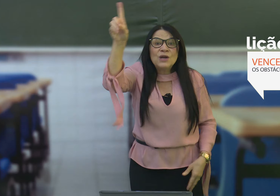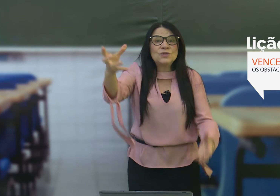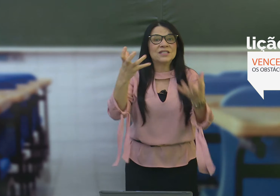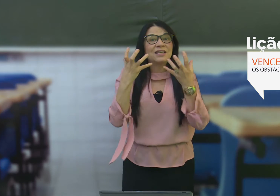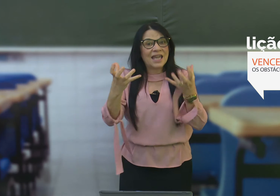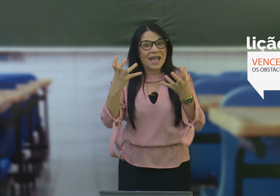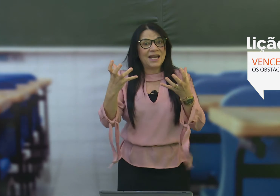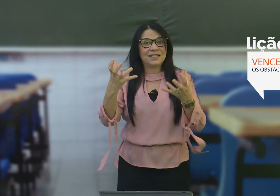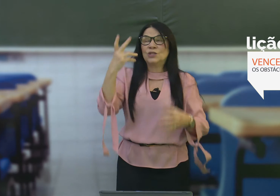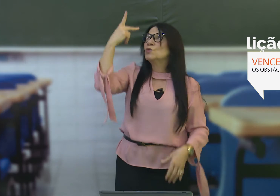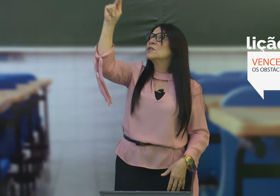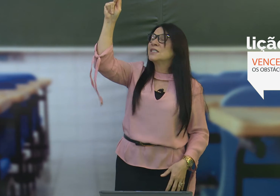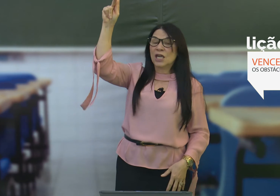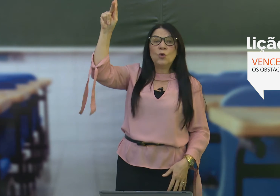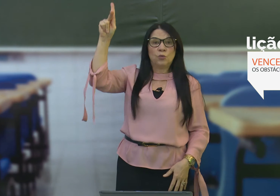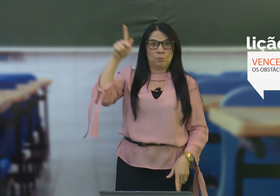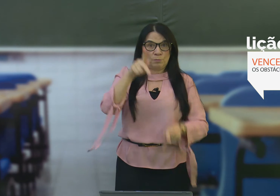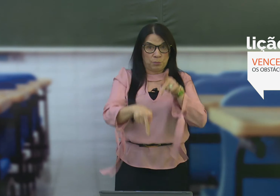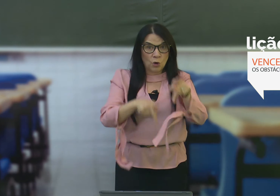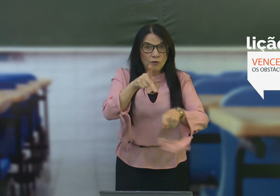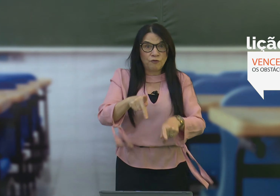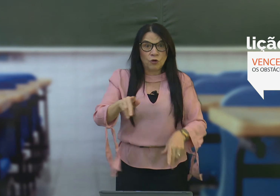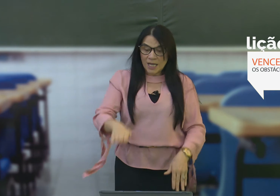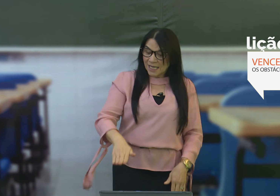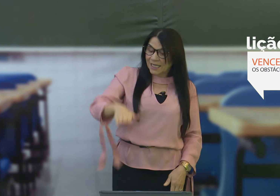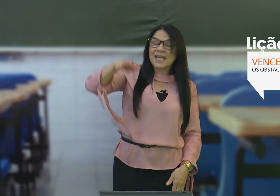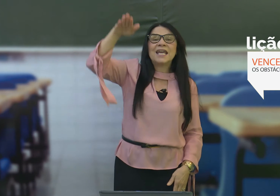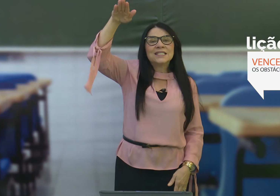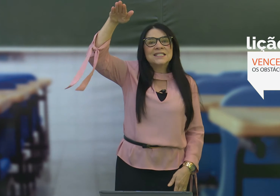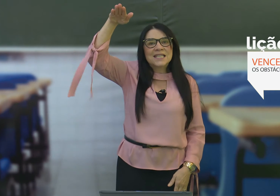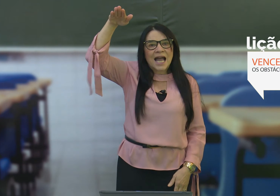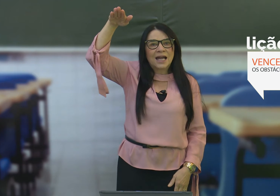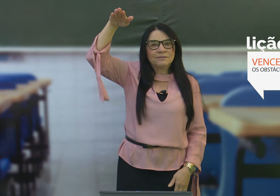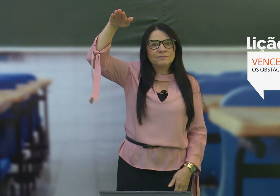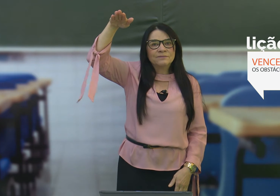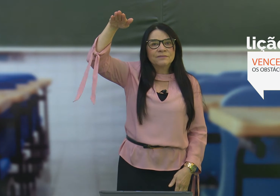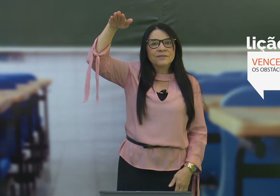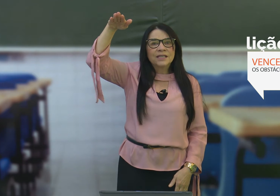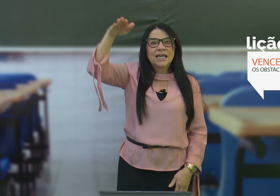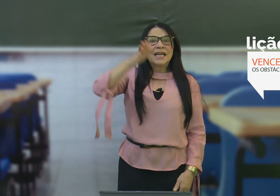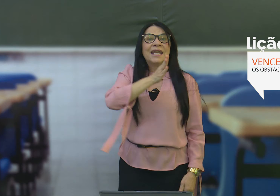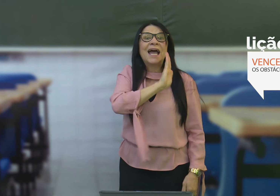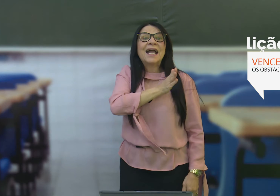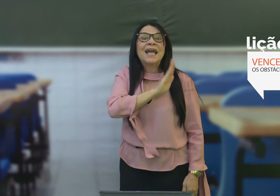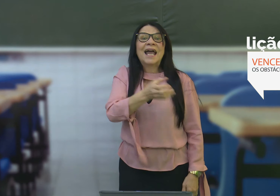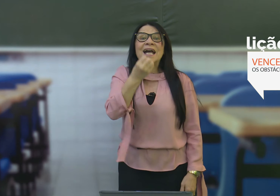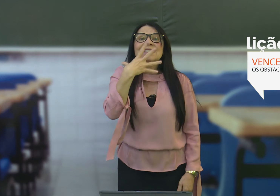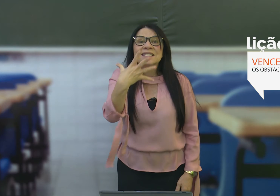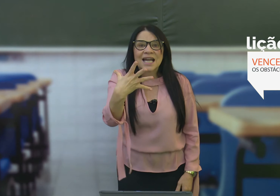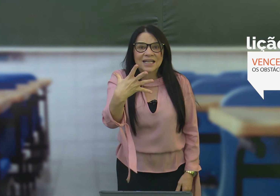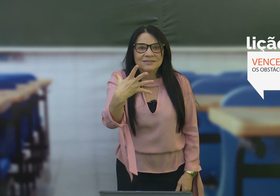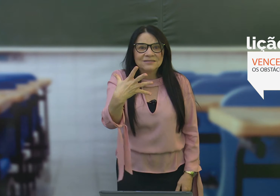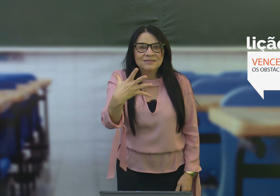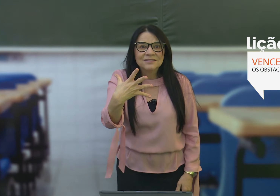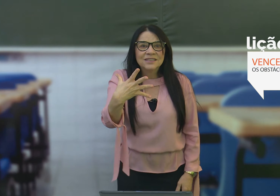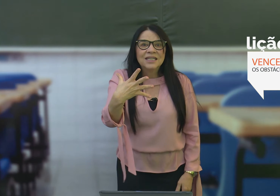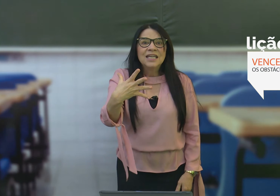Deus quer que o seu povo cresça na graça e